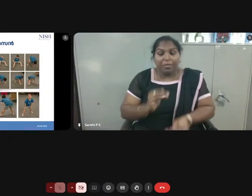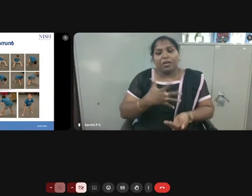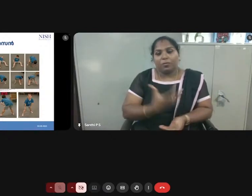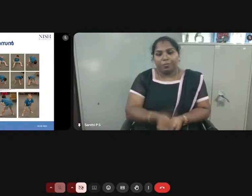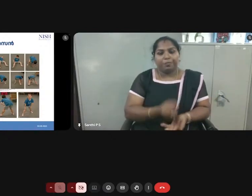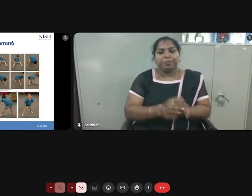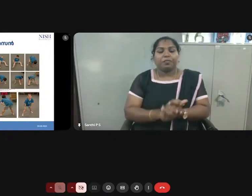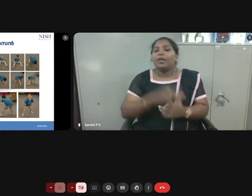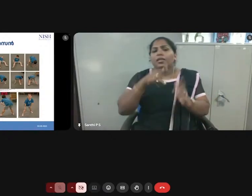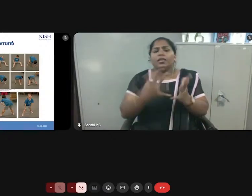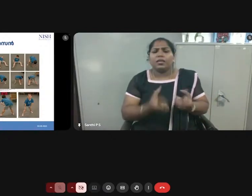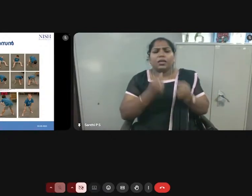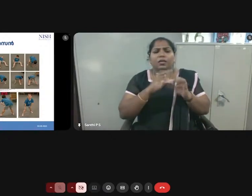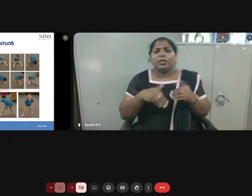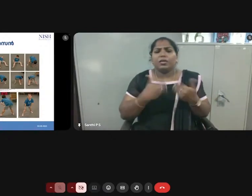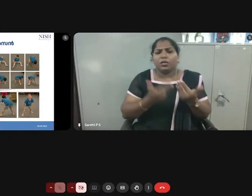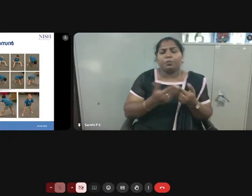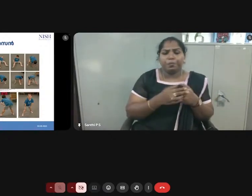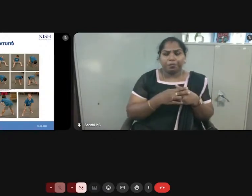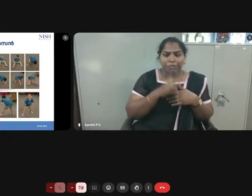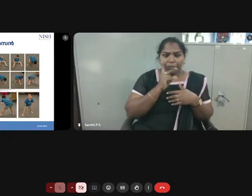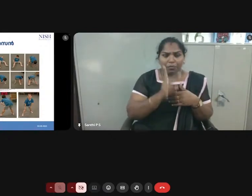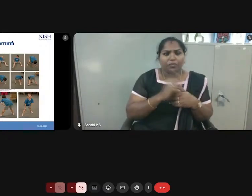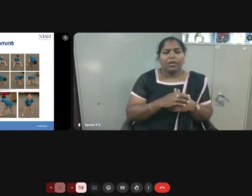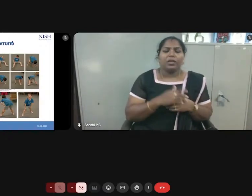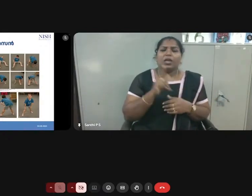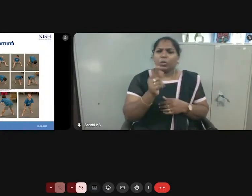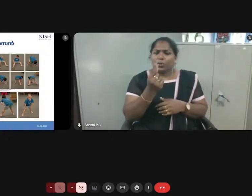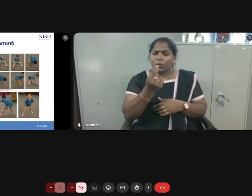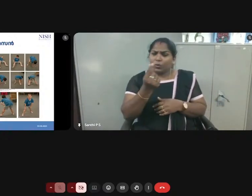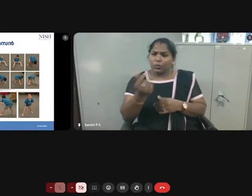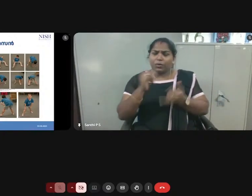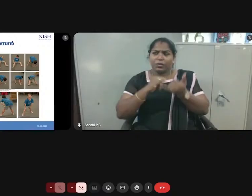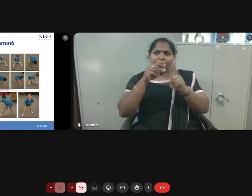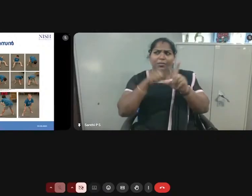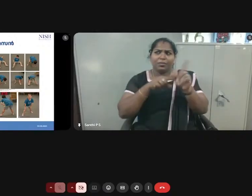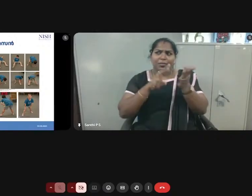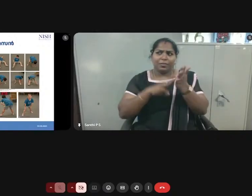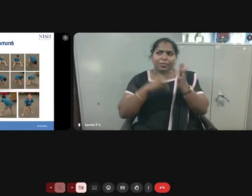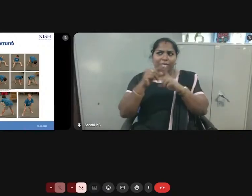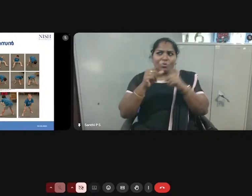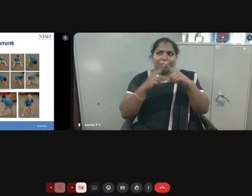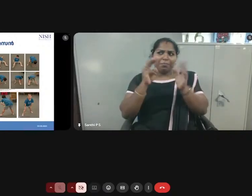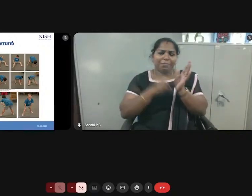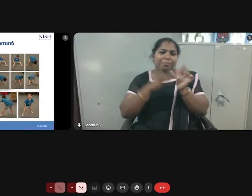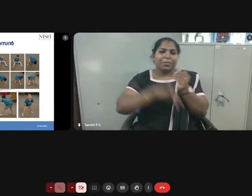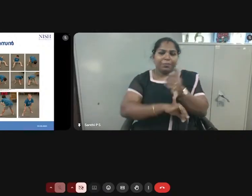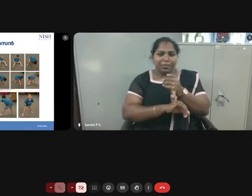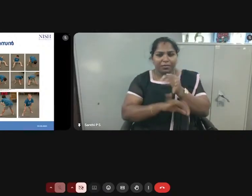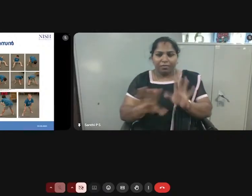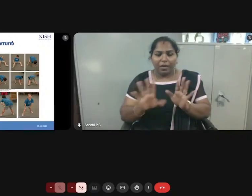എങ്ങനെയാന്ന് ചോദിച്ചാൽ, നമുക്ക് ഇവര് ചില കുഞ്ഞു കുഞ്ഞു ലക്ഷണങ്ങൾ നമുക്ക് കണ്ടുപിടിക്കാൻ പറ്റും. ഈ കുട്ടികള് അവർക്ക്